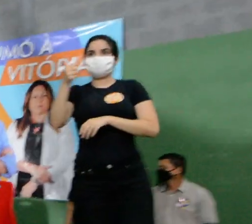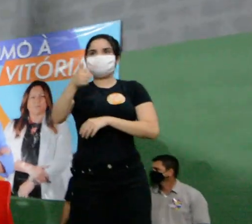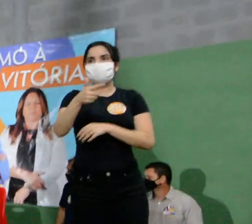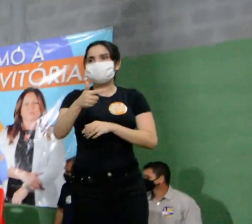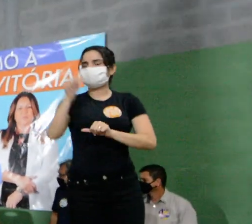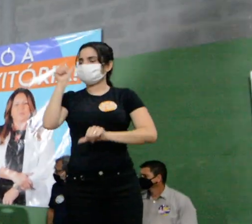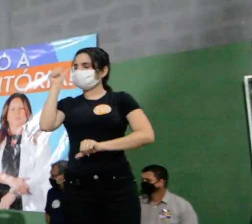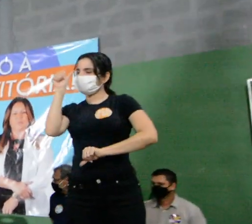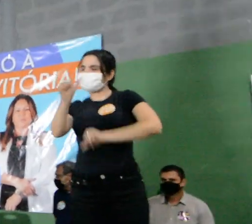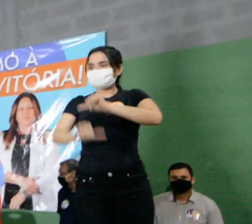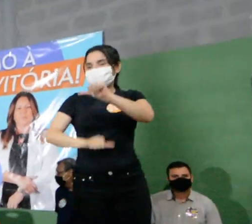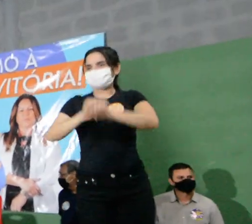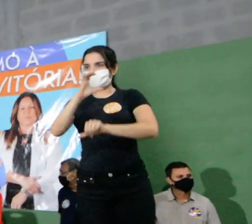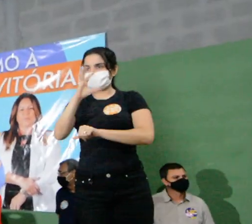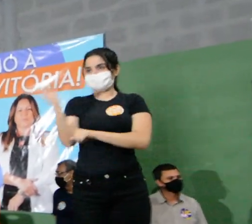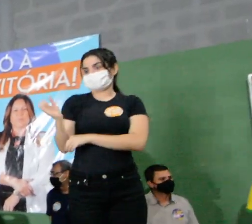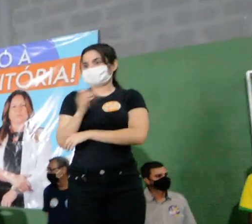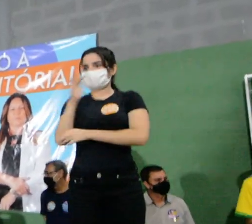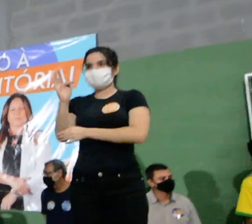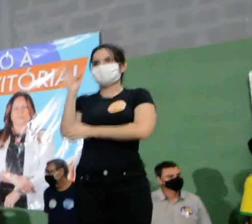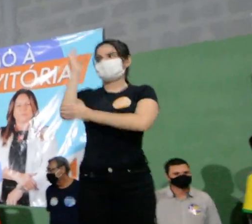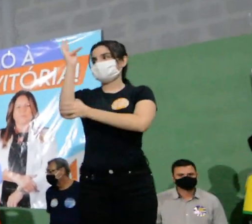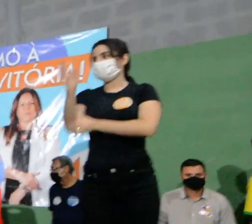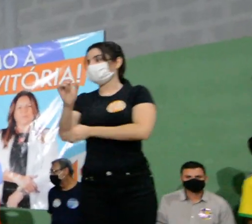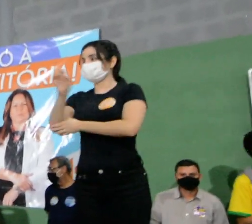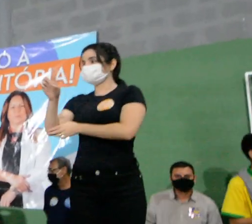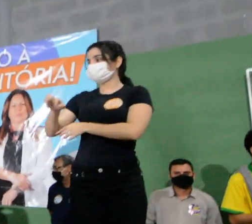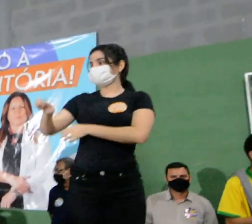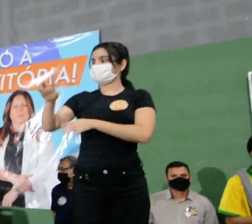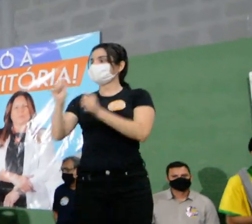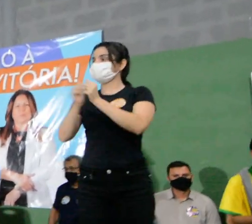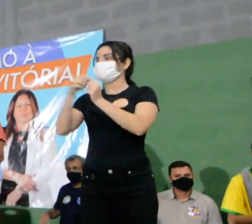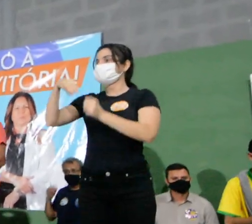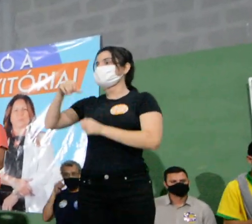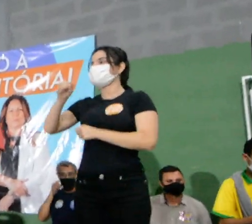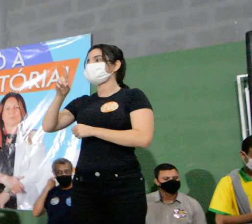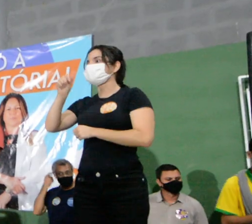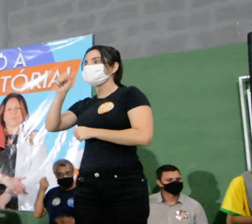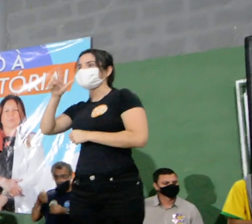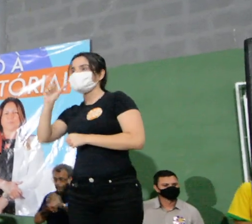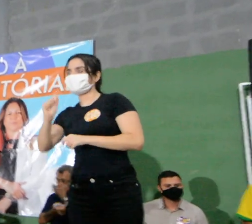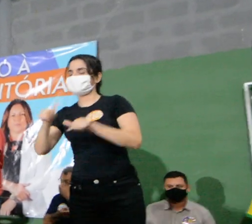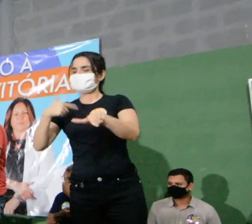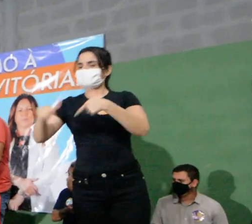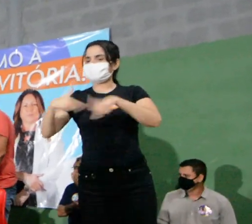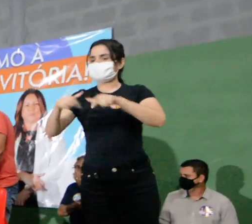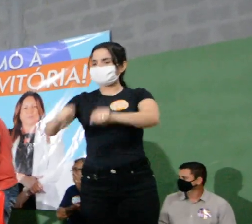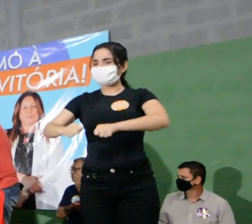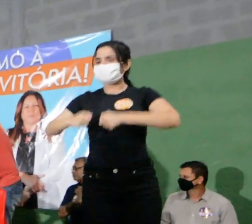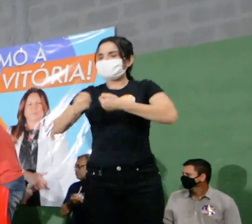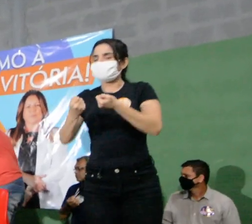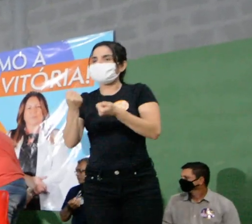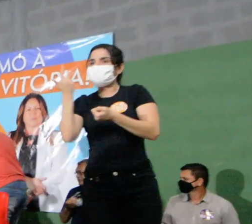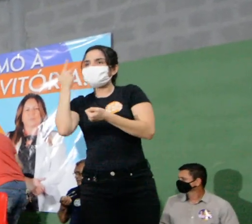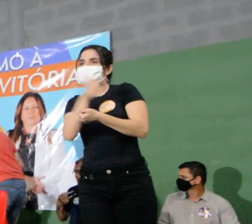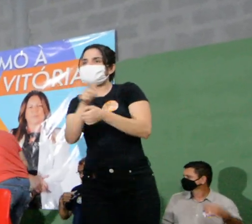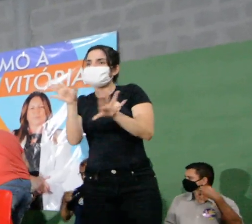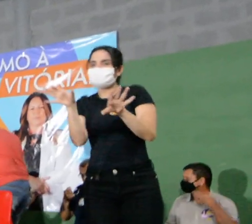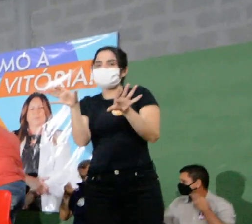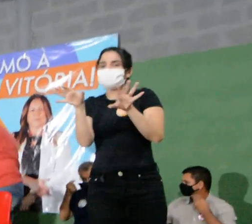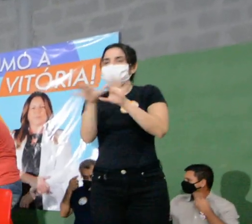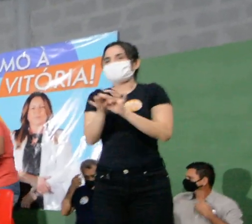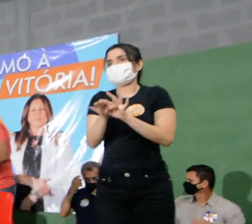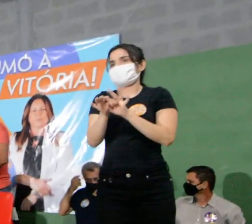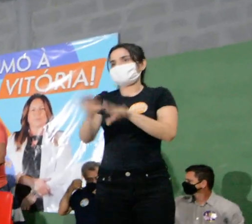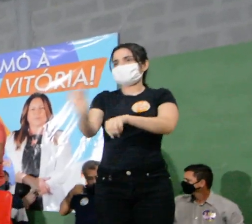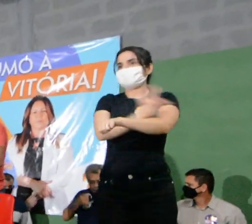vai trazer um novo amanhã para Cabo Frio. O Zé e a Magdala vão trabalhar muito para poder unificar nosso município e